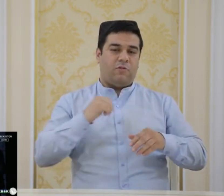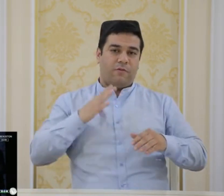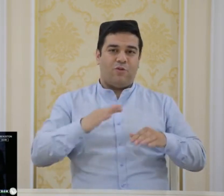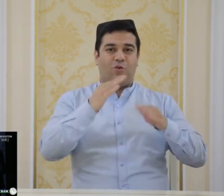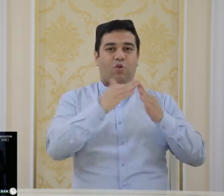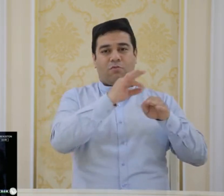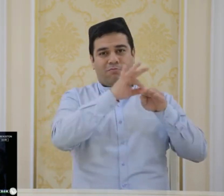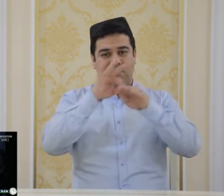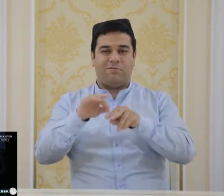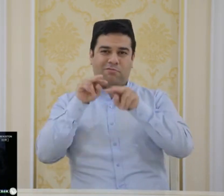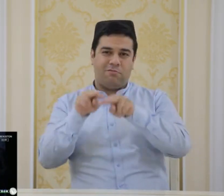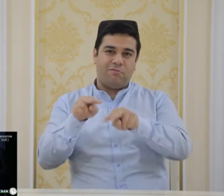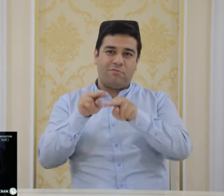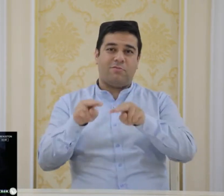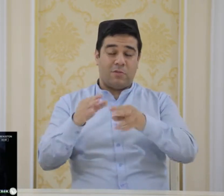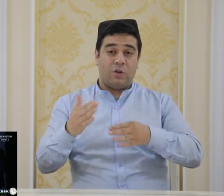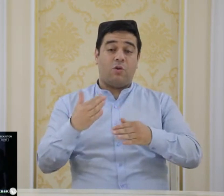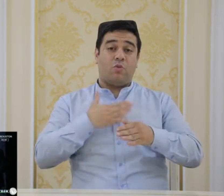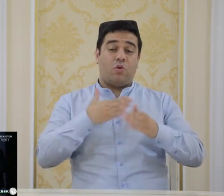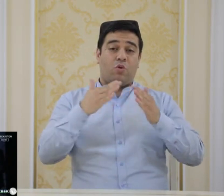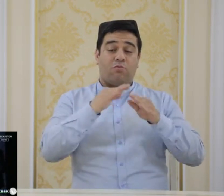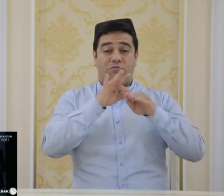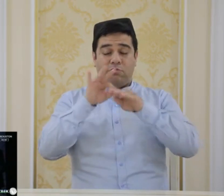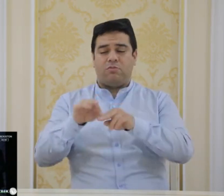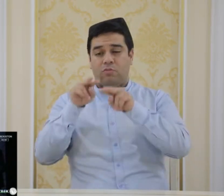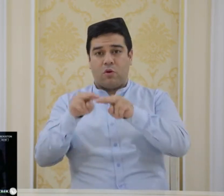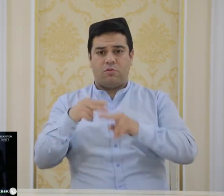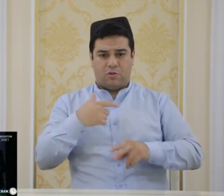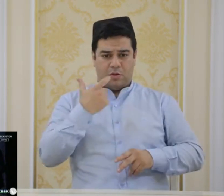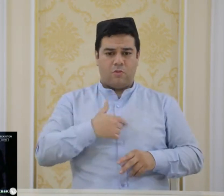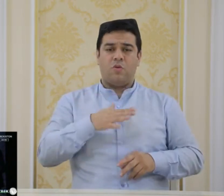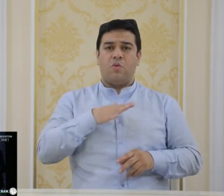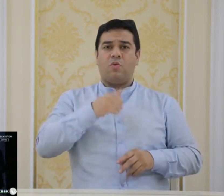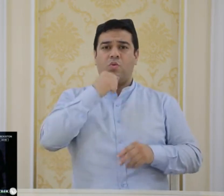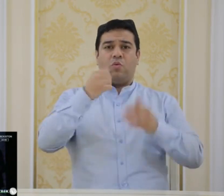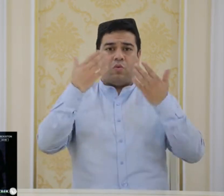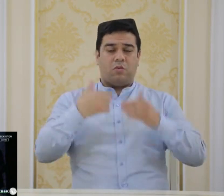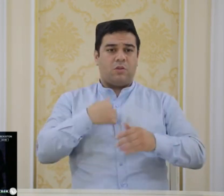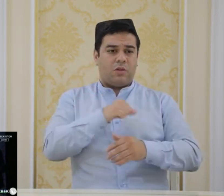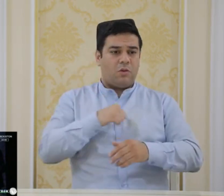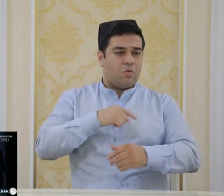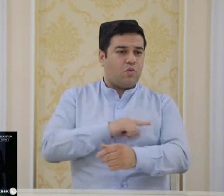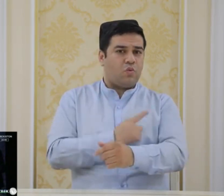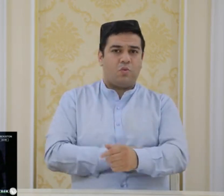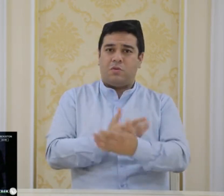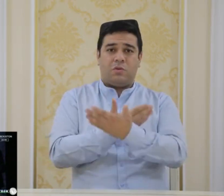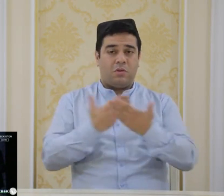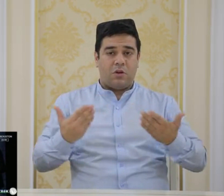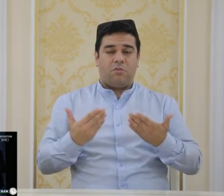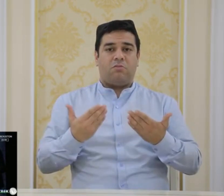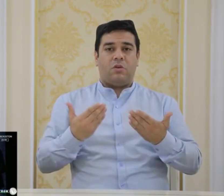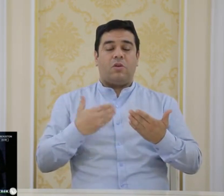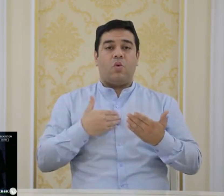keldim. Uyimga olib kelib endi qaradim. Endi yoshim katta bo'lgani uchun o'zim qarashga kuchim yetmadi.